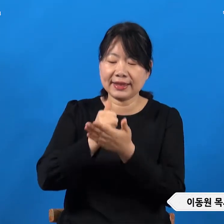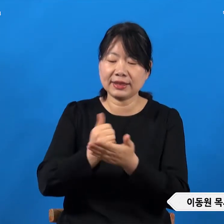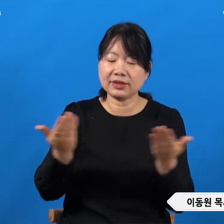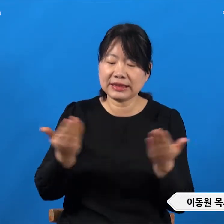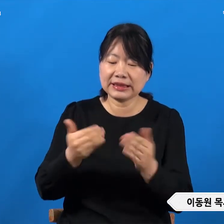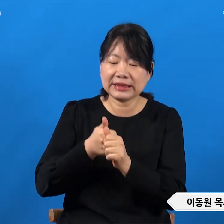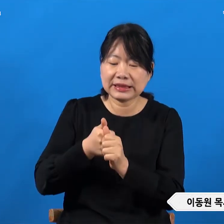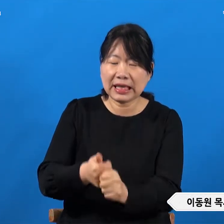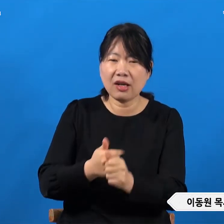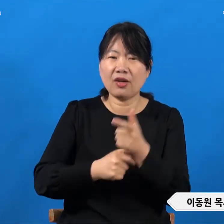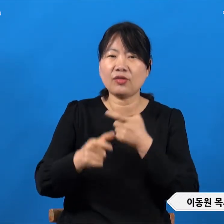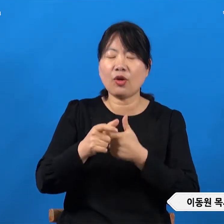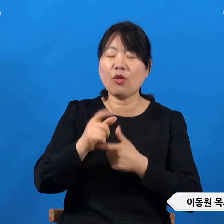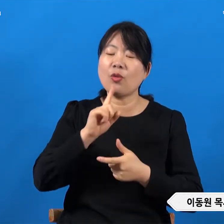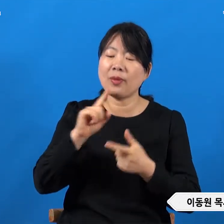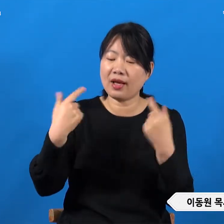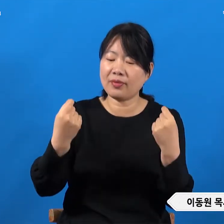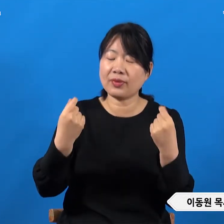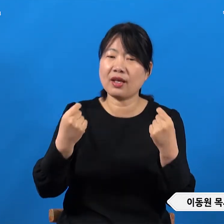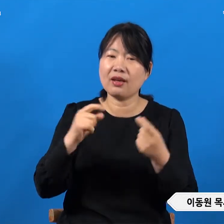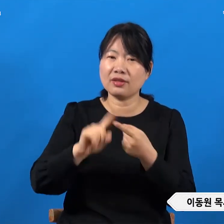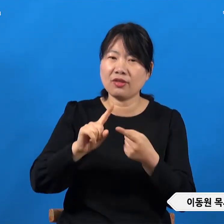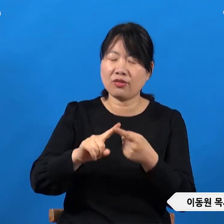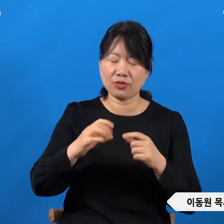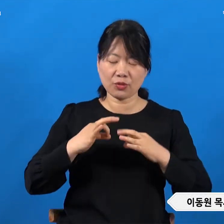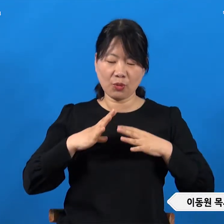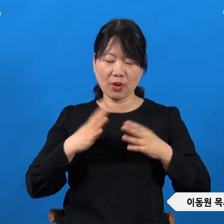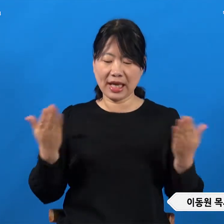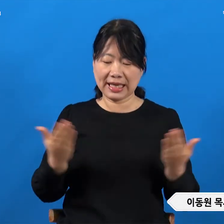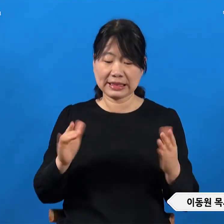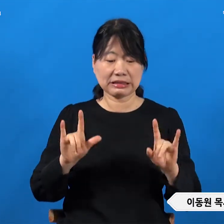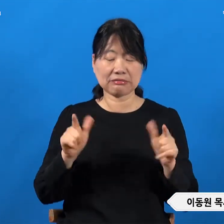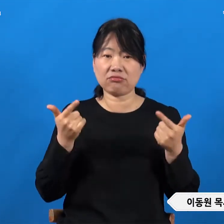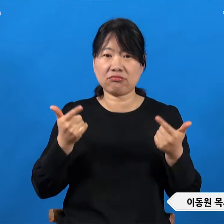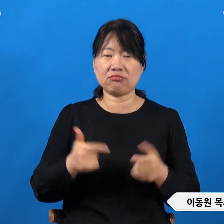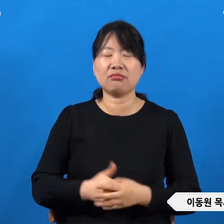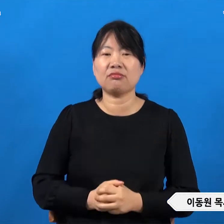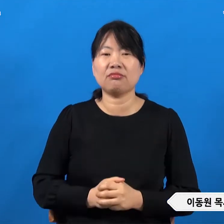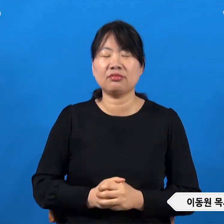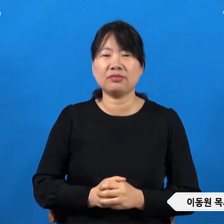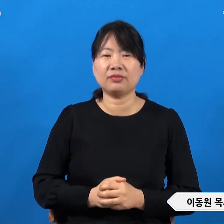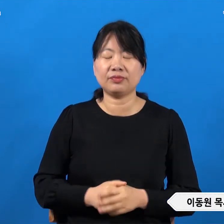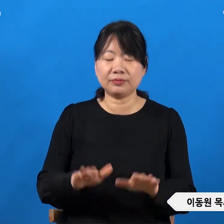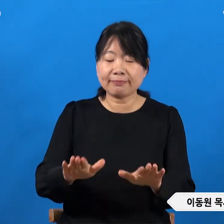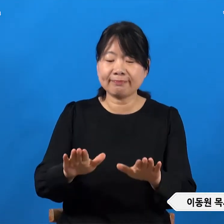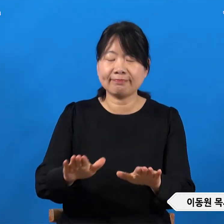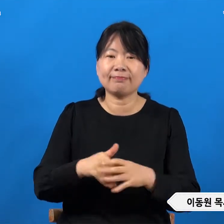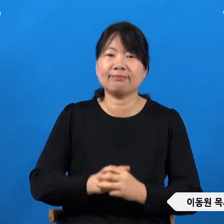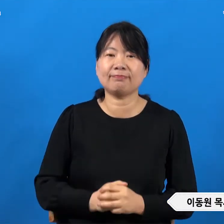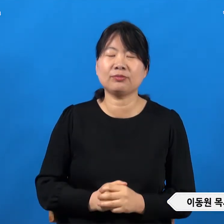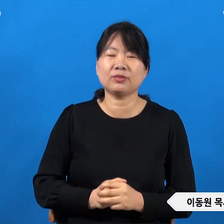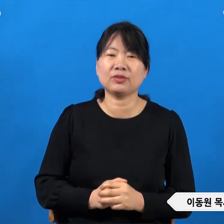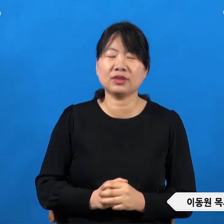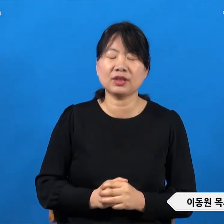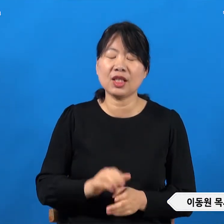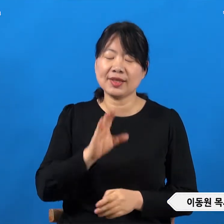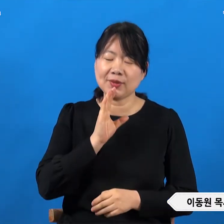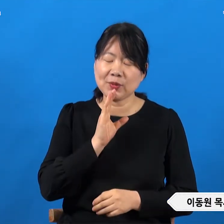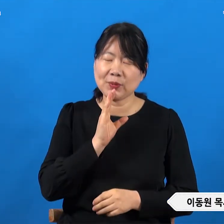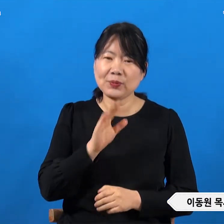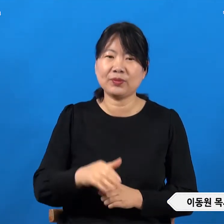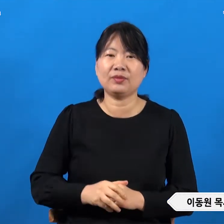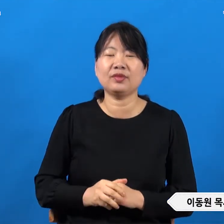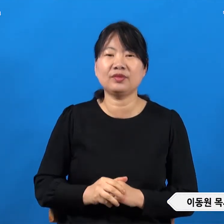하나님의 일에 있어서는 더더욱 그렇습니다. 나 이것은 놀랄 만한 일은 아니라고 생각합니다. 자,